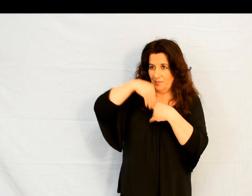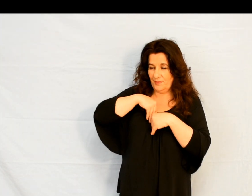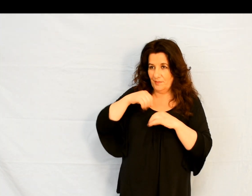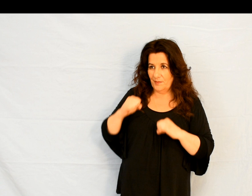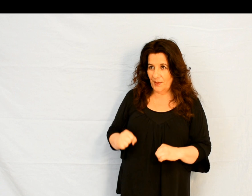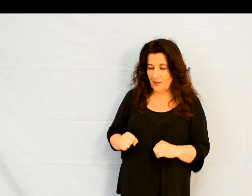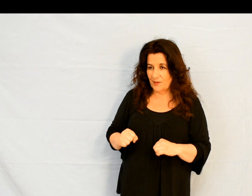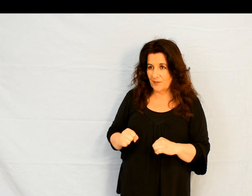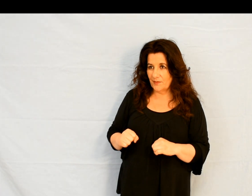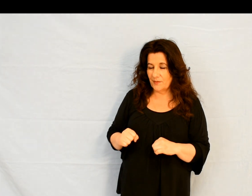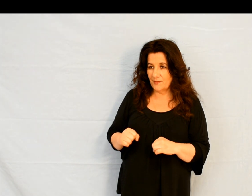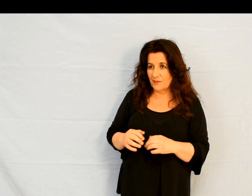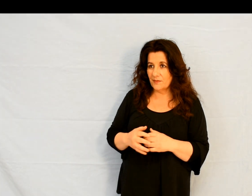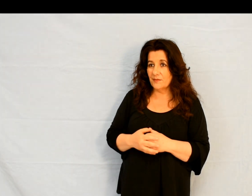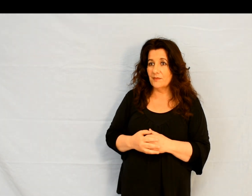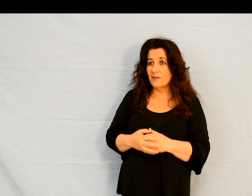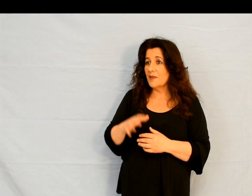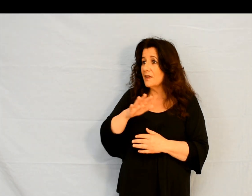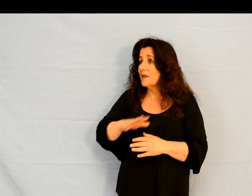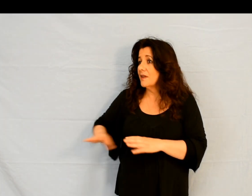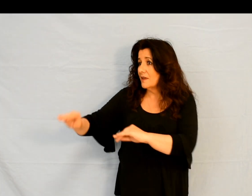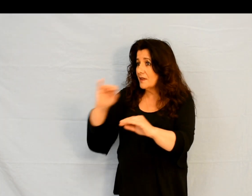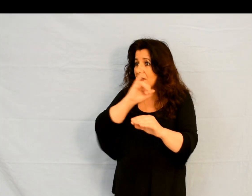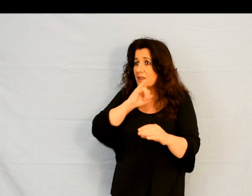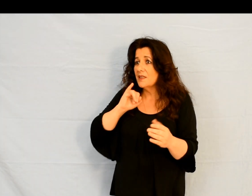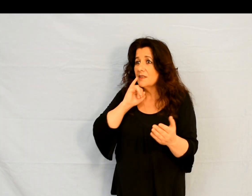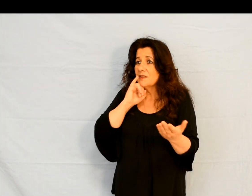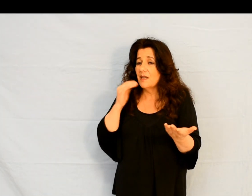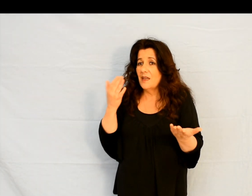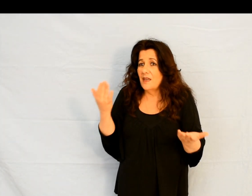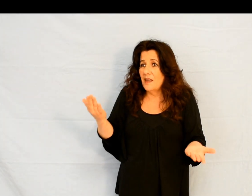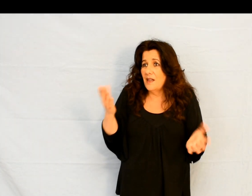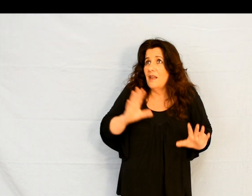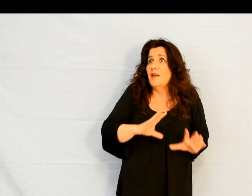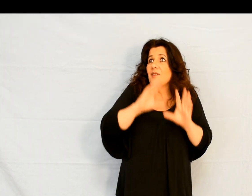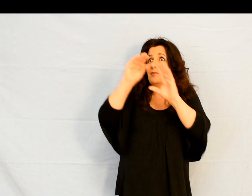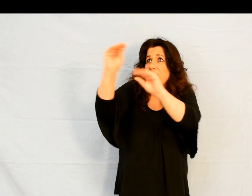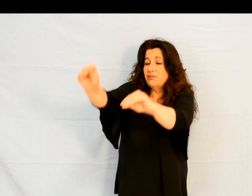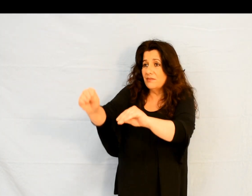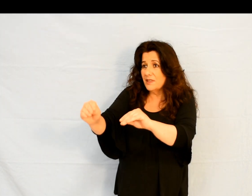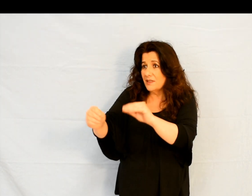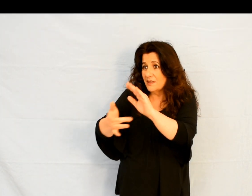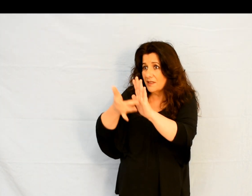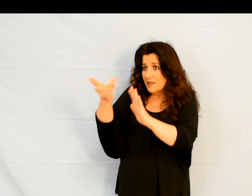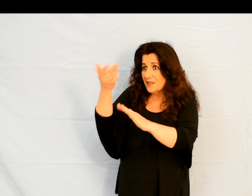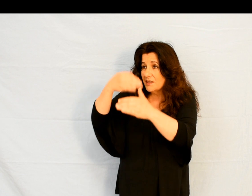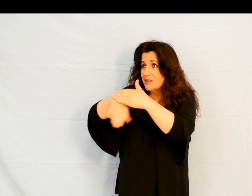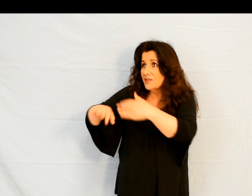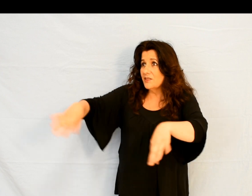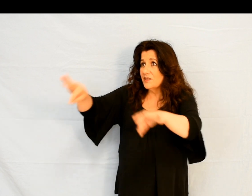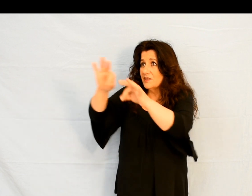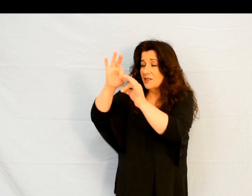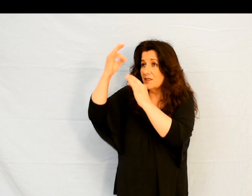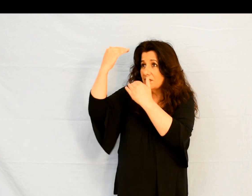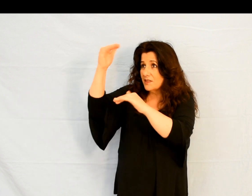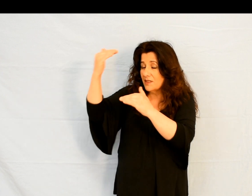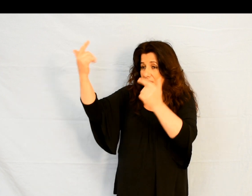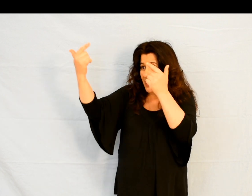Pourquoi donc, Israël? Pourquoi es-tu exilé chez tes ennemis, vieillissant sur une terre